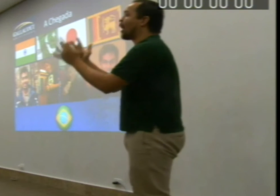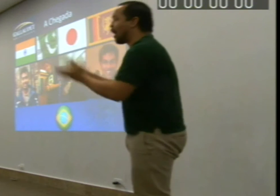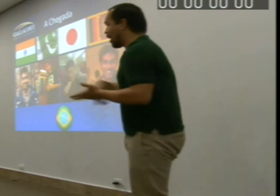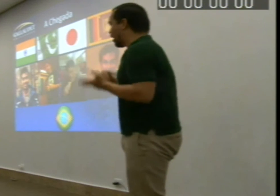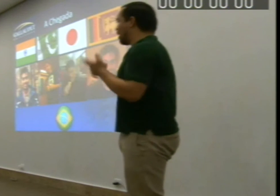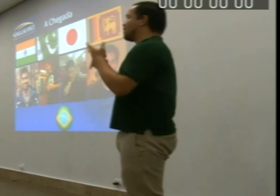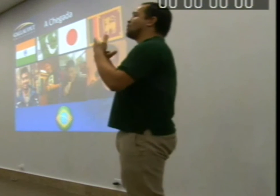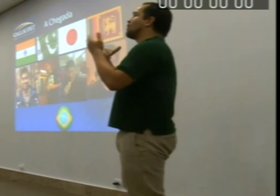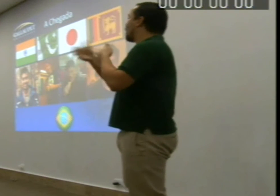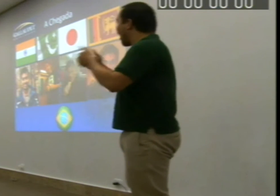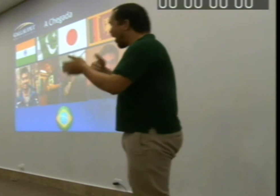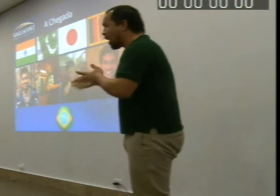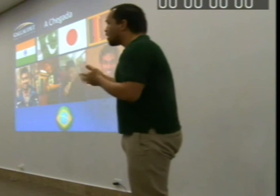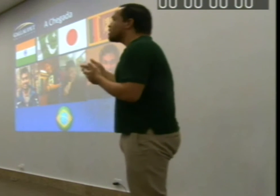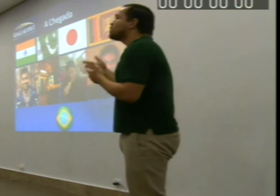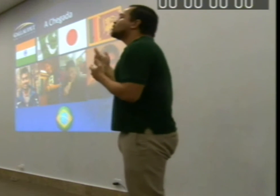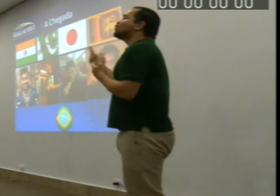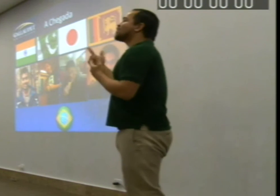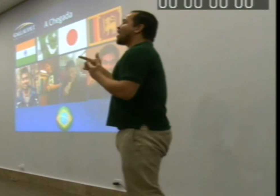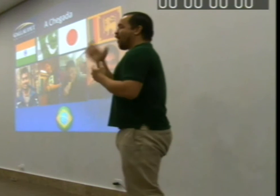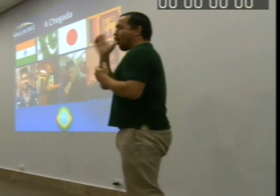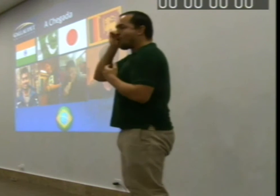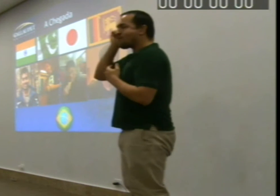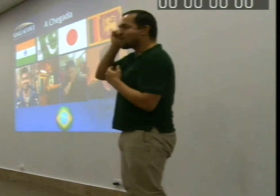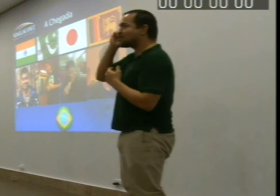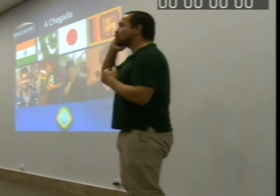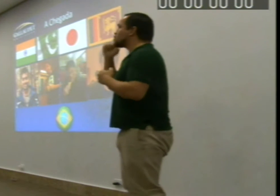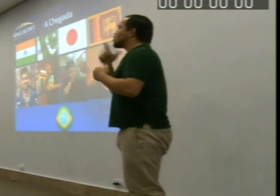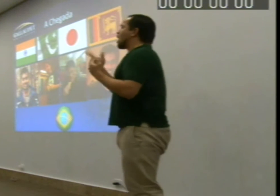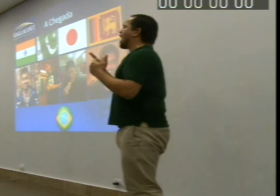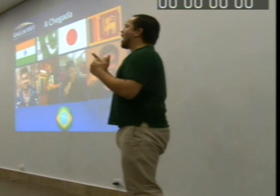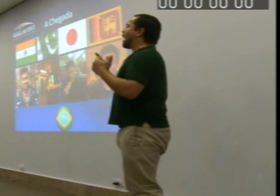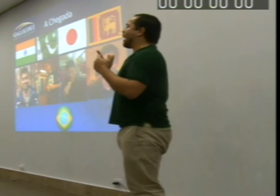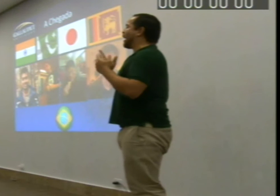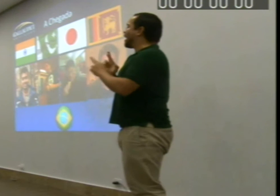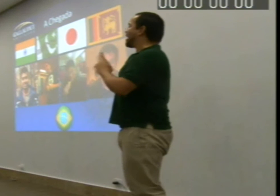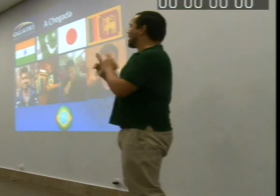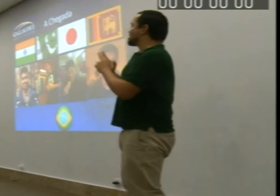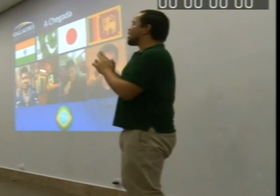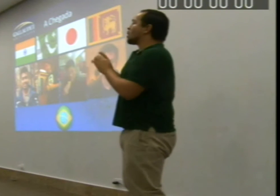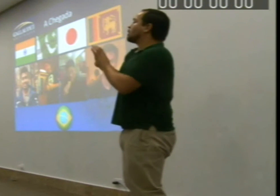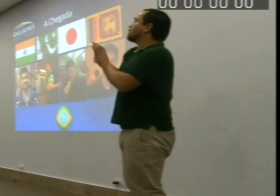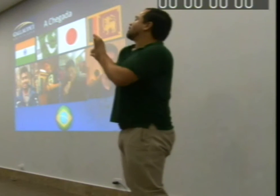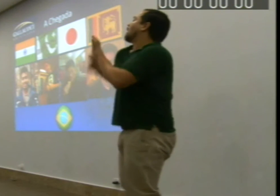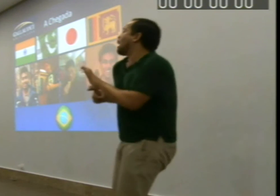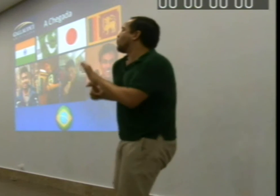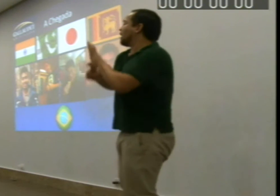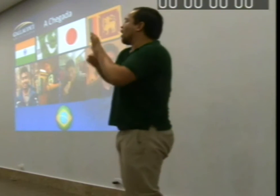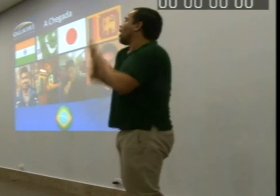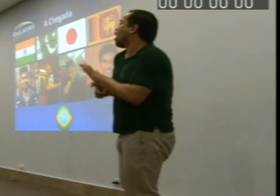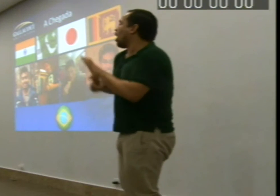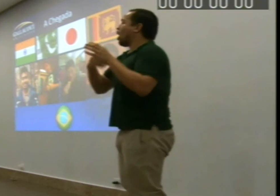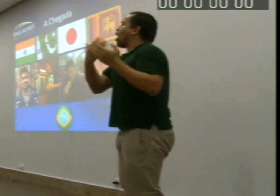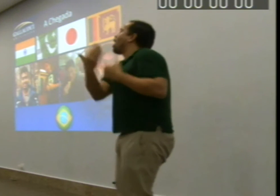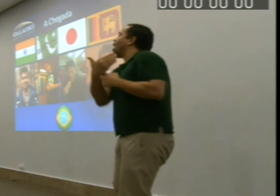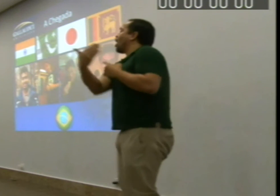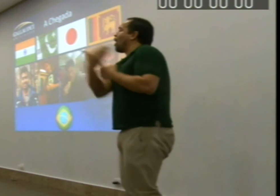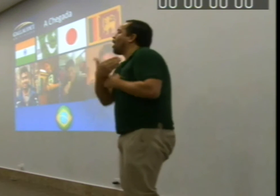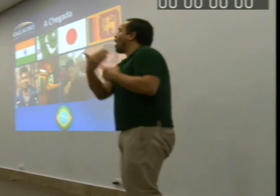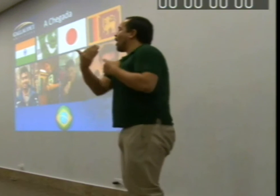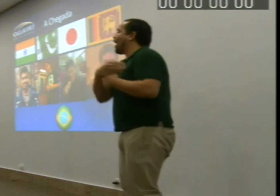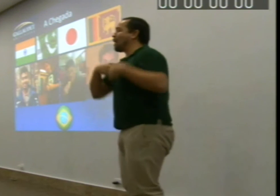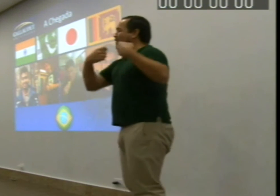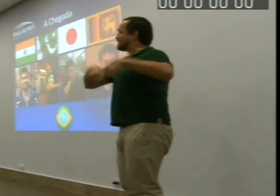eh namorado qualquer coisa não tem ouvinte surdo é uma relação não tem essa relação